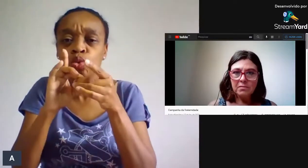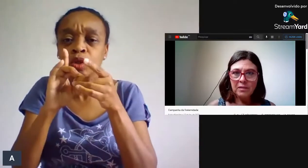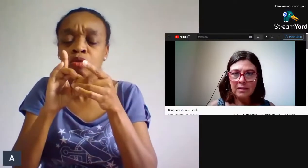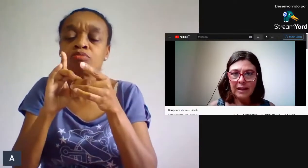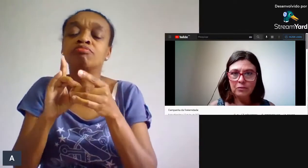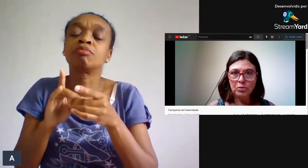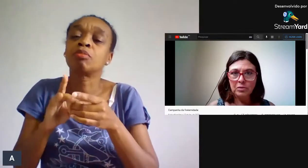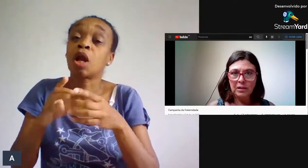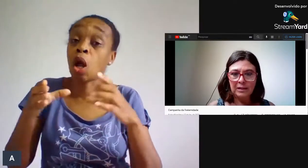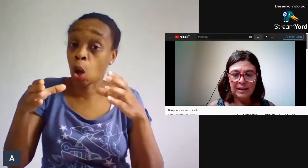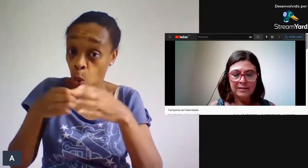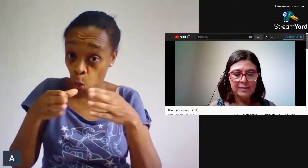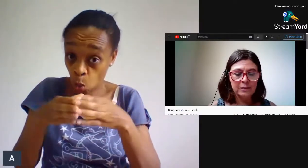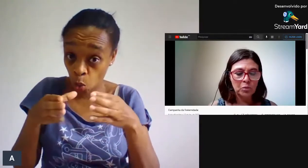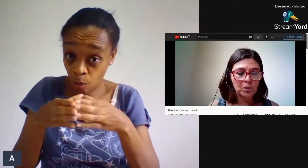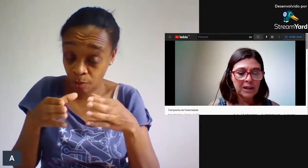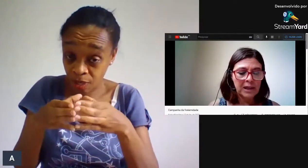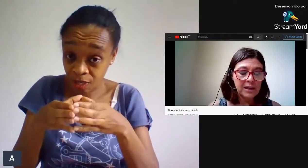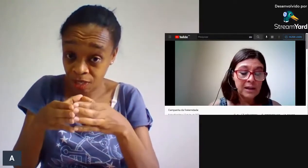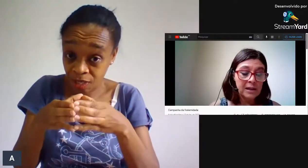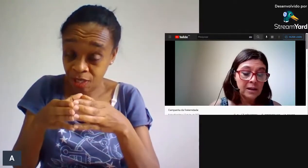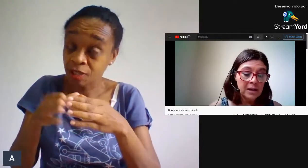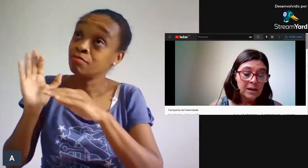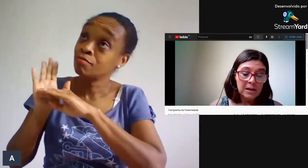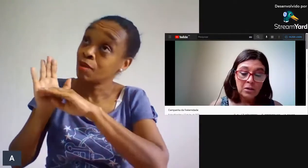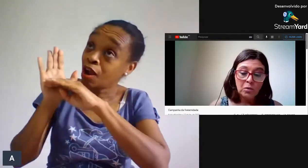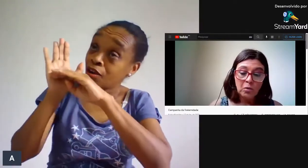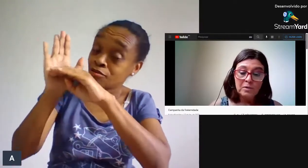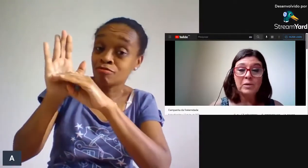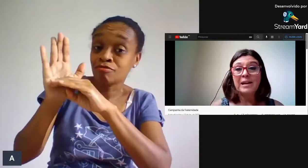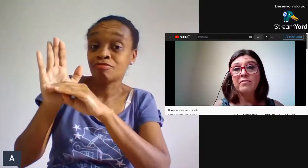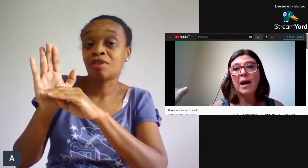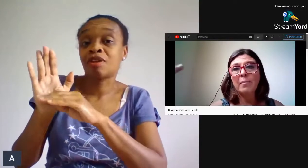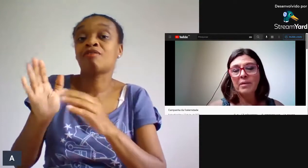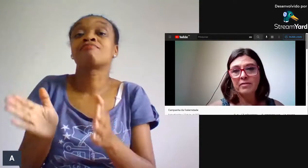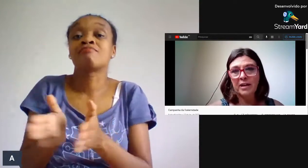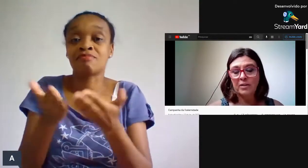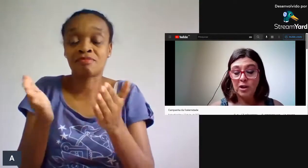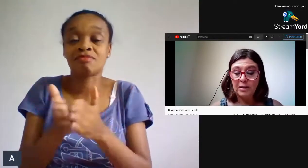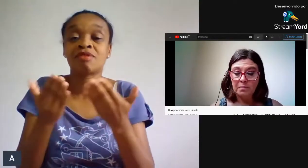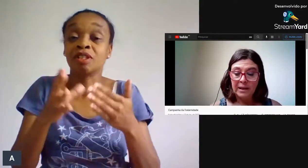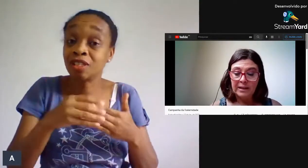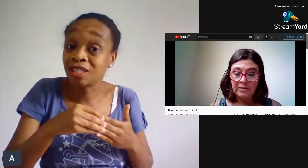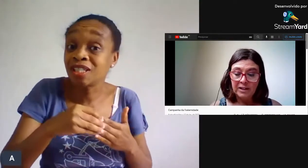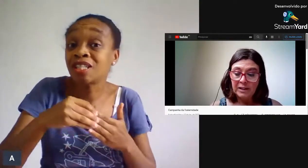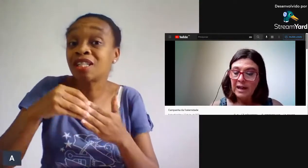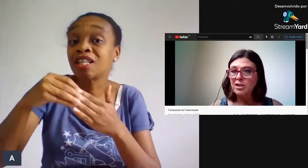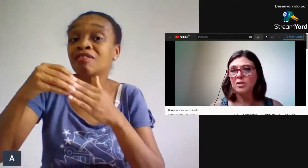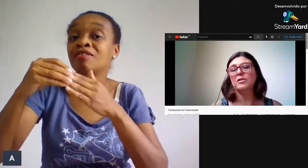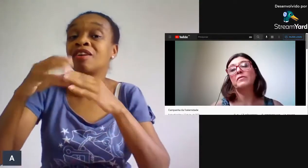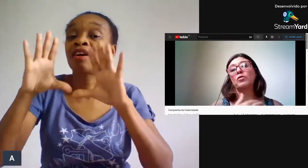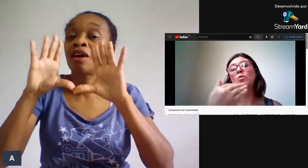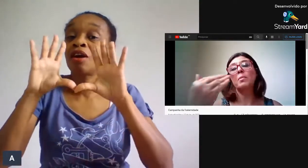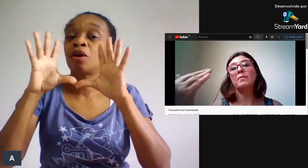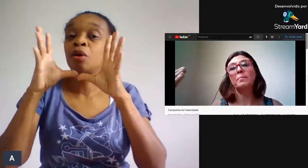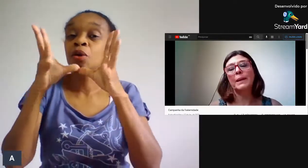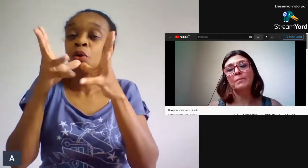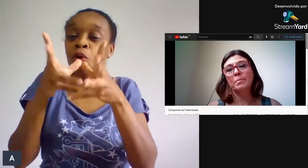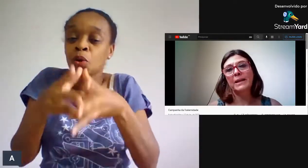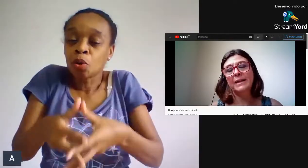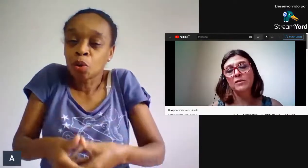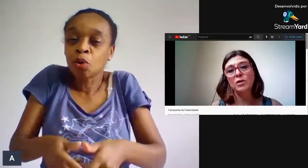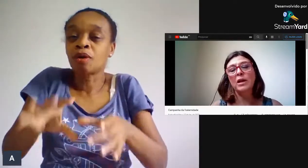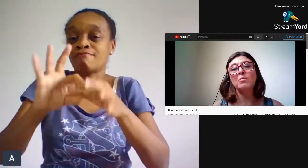comunidade dentro nesse setor, né? E começou a levar para frente a campanha da fraternidade. Então, ela ficou